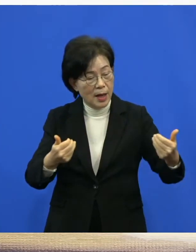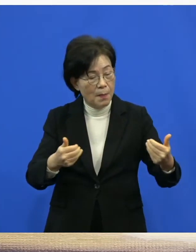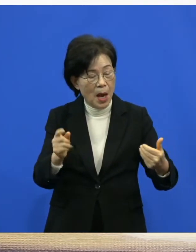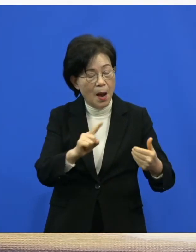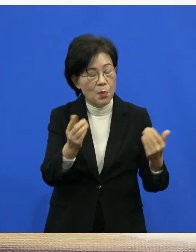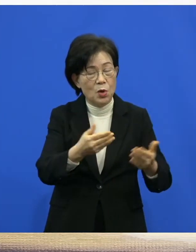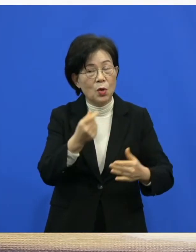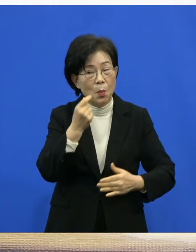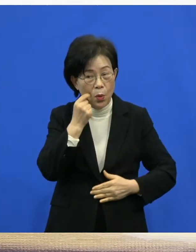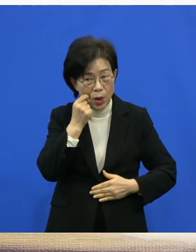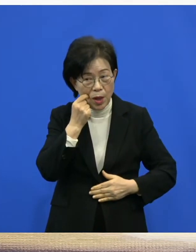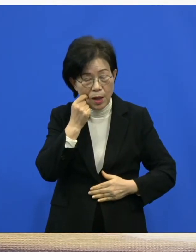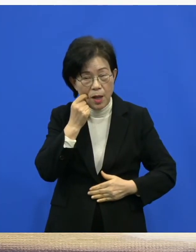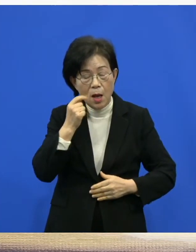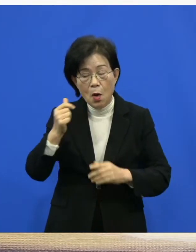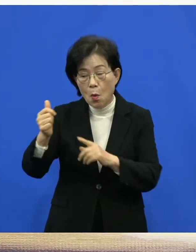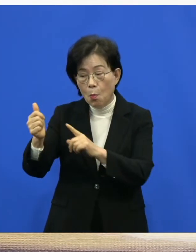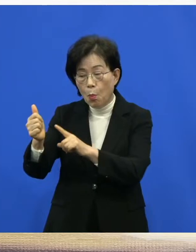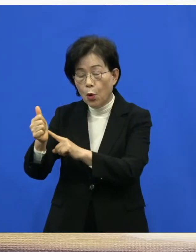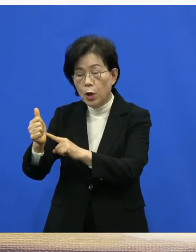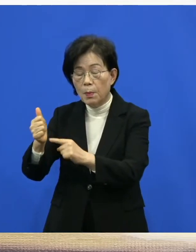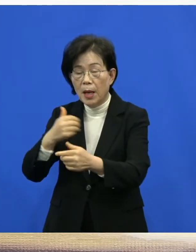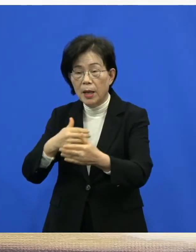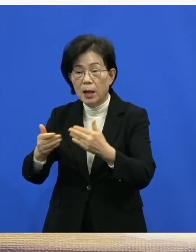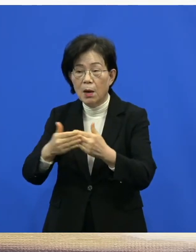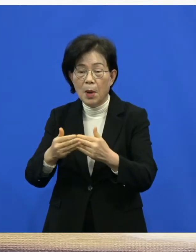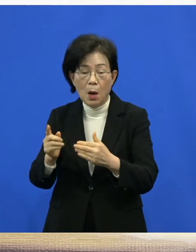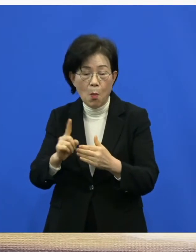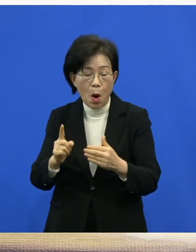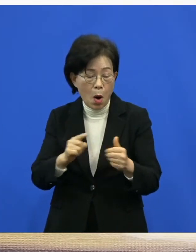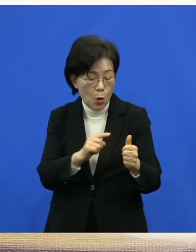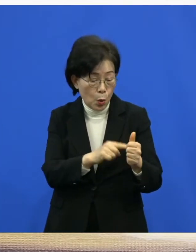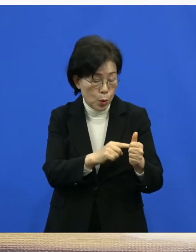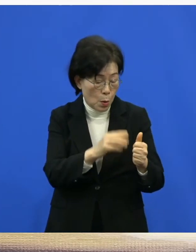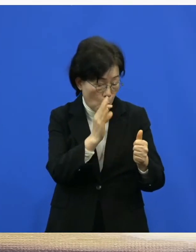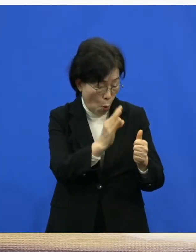자, 보디발이 분명히 경험한 것은 무엇입니까? 요셉은 복이 있는 사람이라.